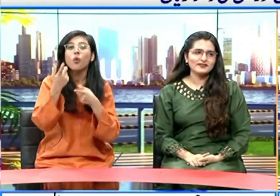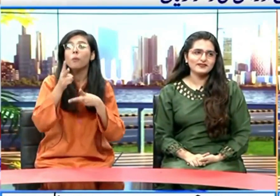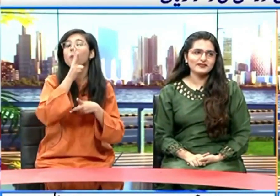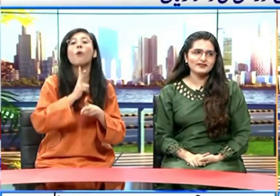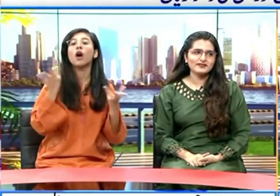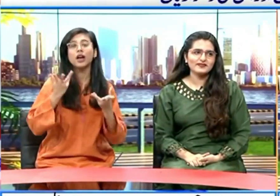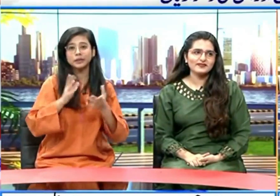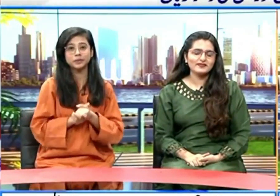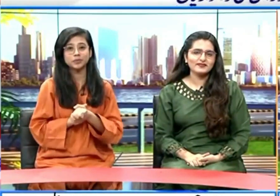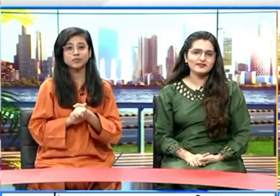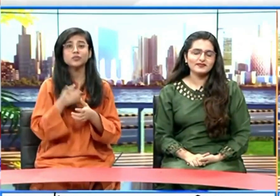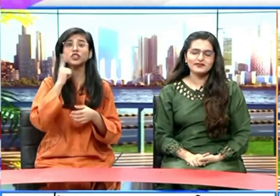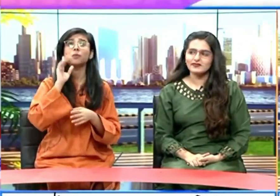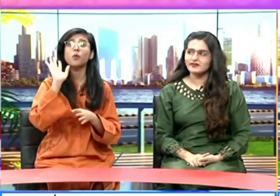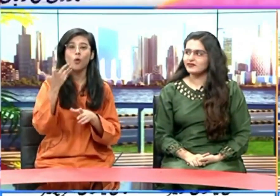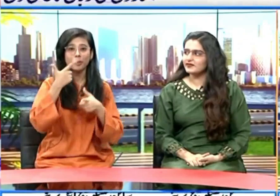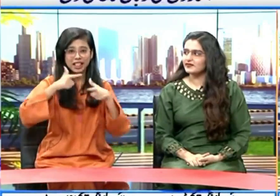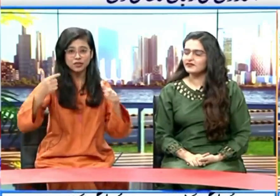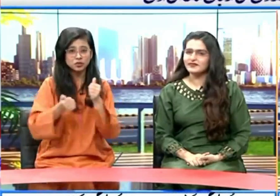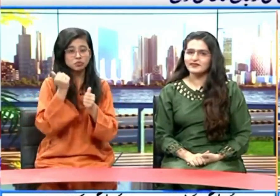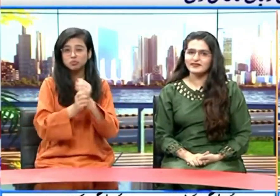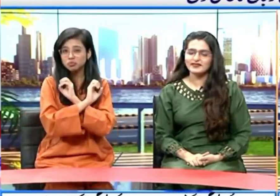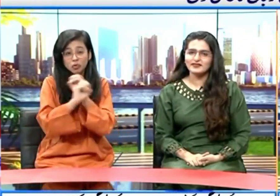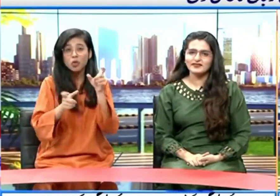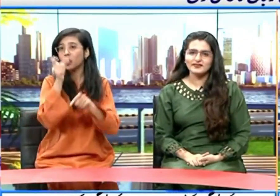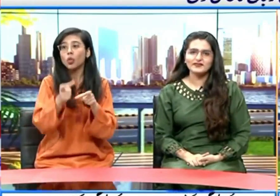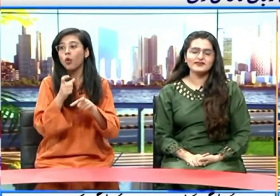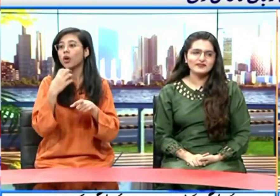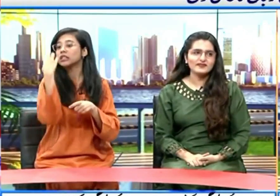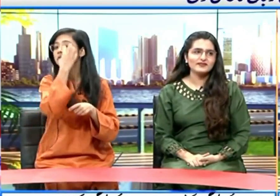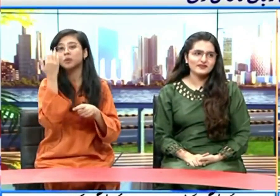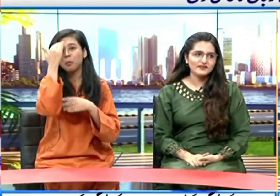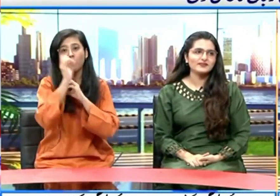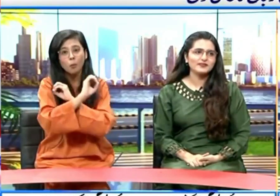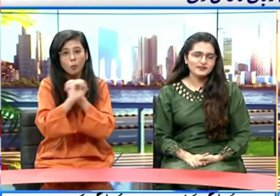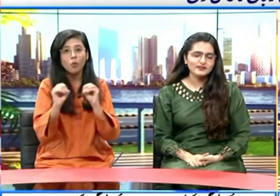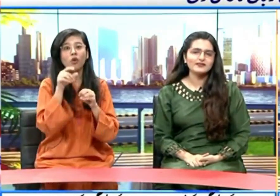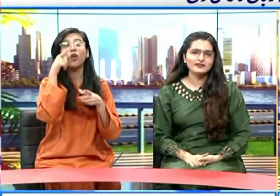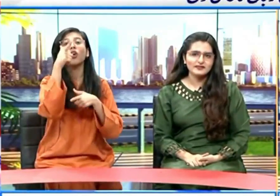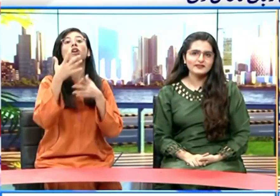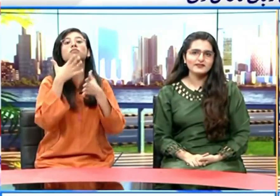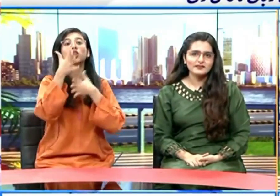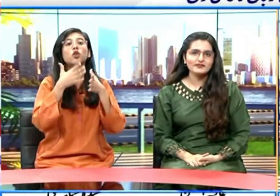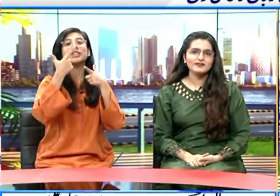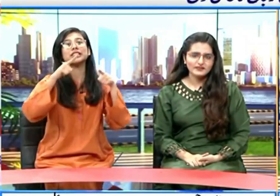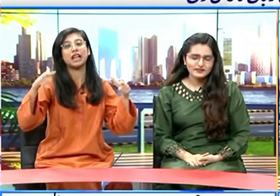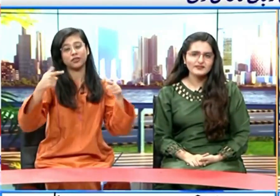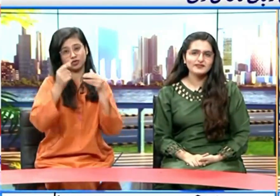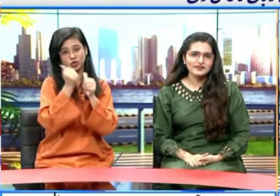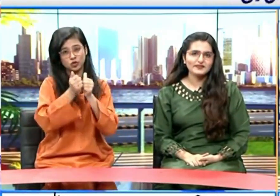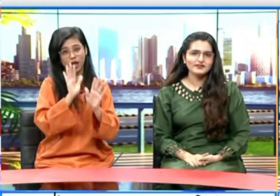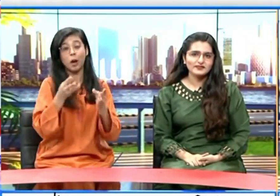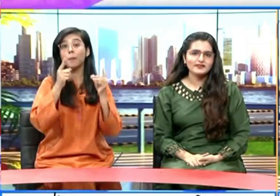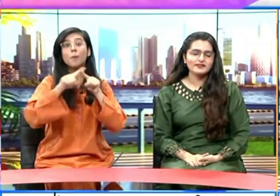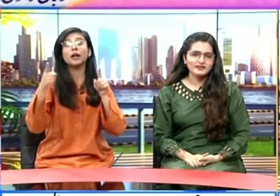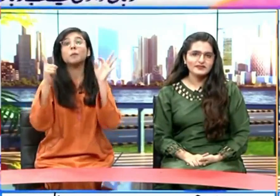جب کوئی بھی زبان استعمال نہیں ہوتی تھی, لوگوں کو بولنا نہیں آتا تھا, تو اس وقت اشاروں کی زبان ایسی ہوتی تھی کہ جو استعمال ہوتی تھی. لیکن پاکستان